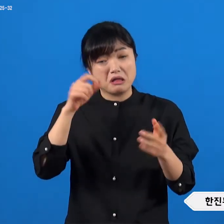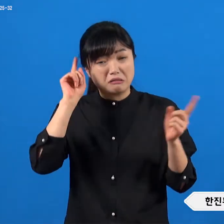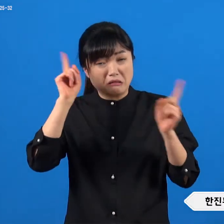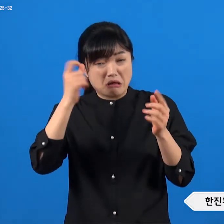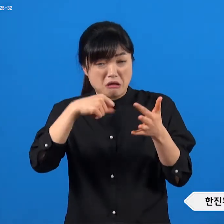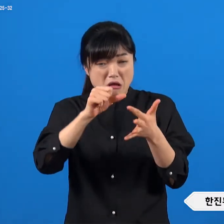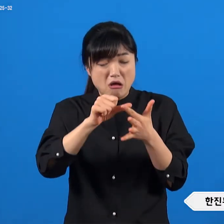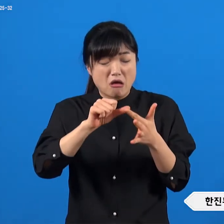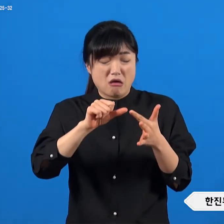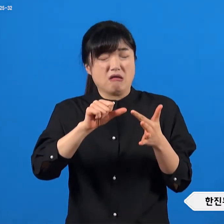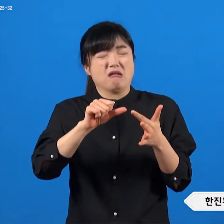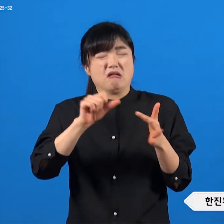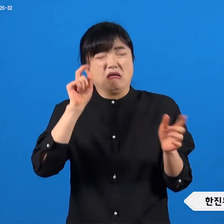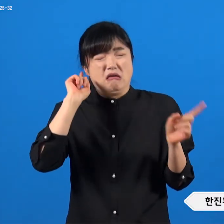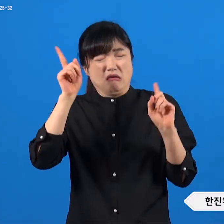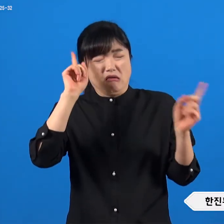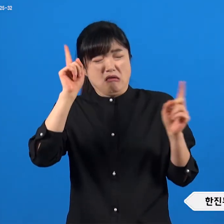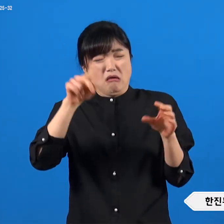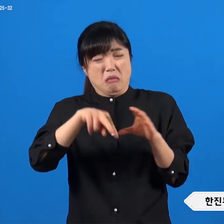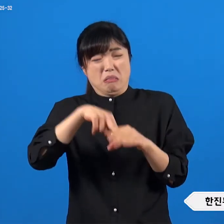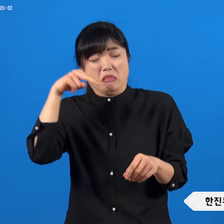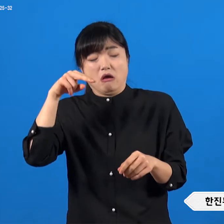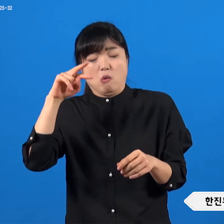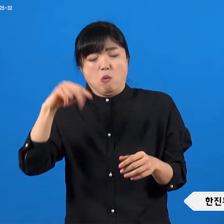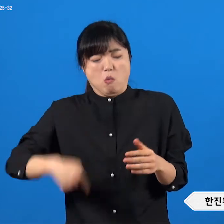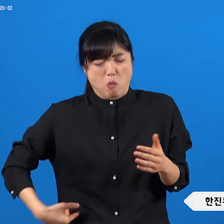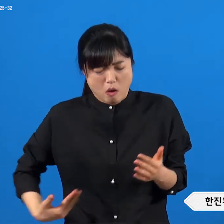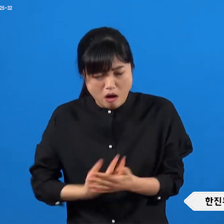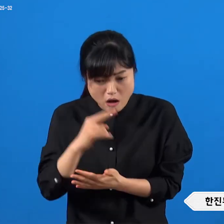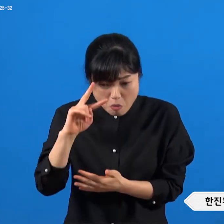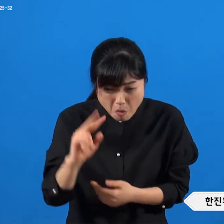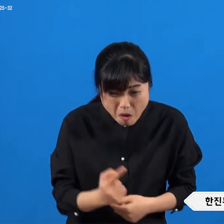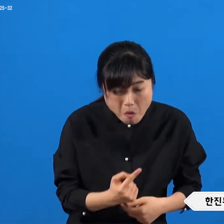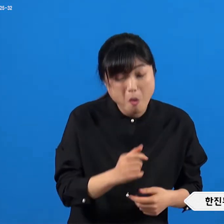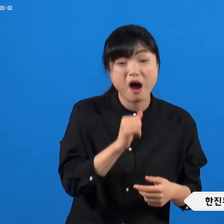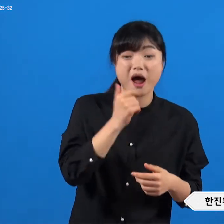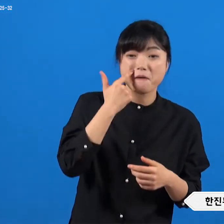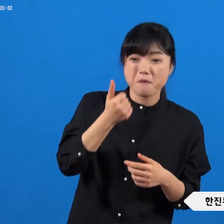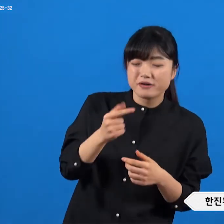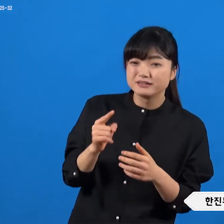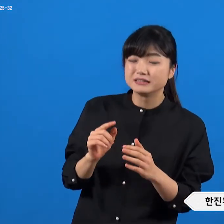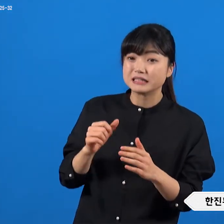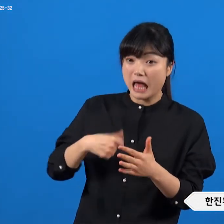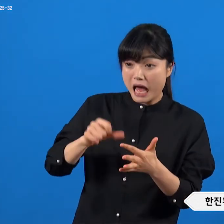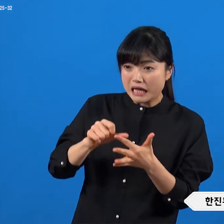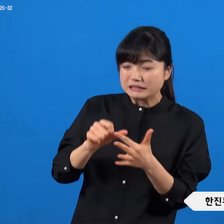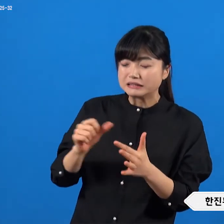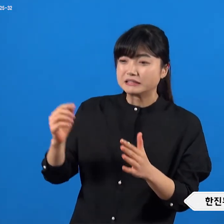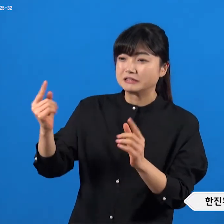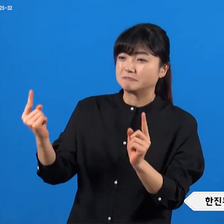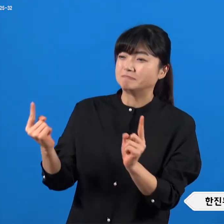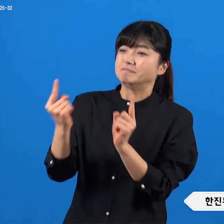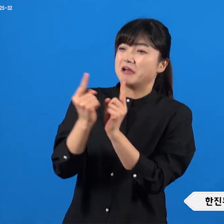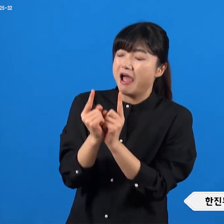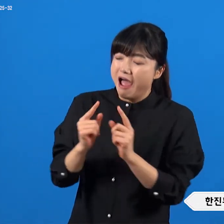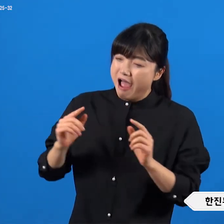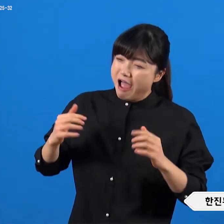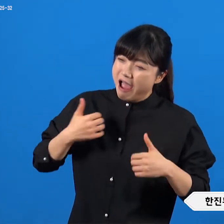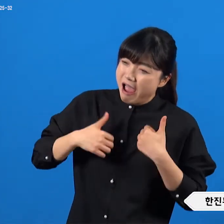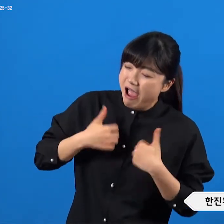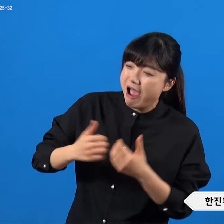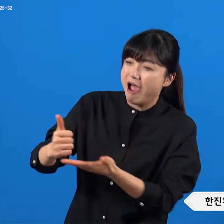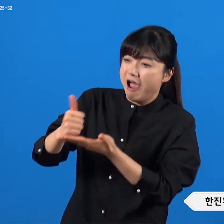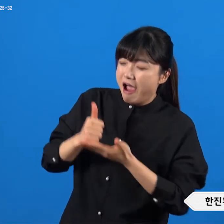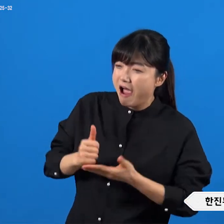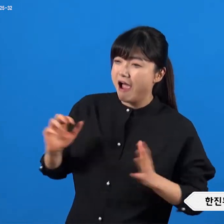방탕하게 살다가 회개하고 돌아왔고 아버지는 그를 맞아서 성대하게 잔치를 베풀었다.